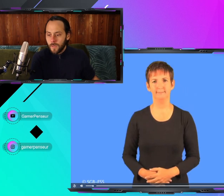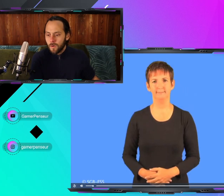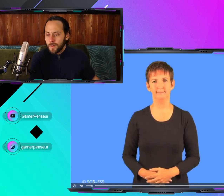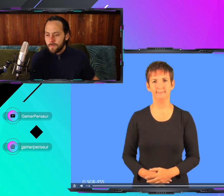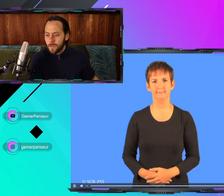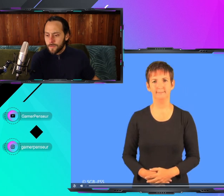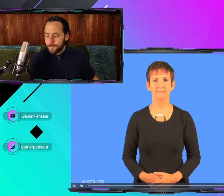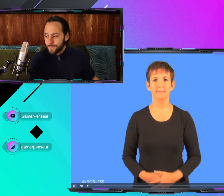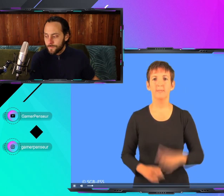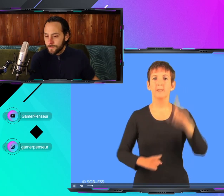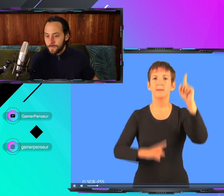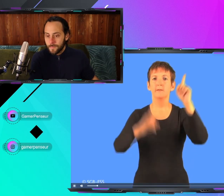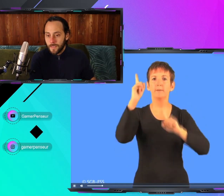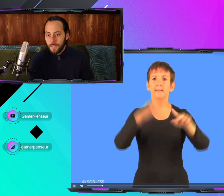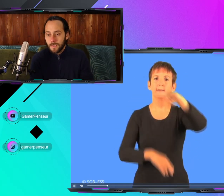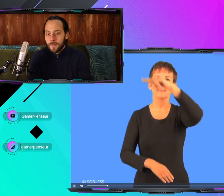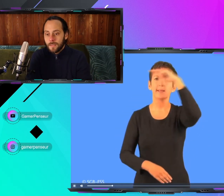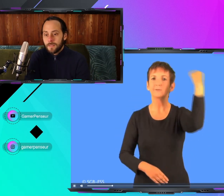On va revoir.